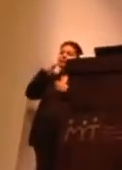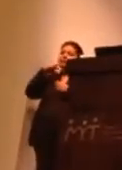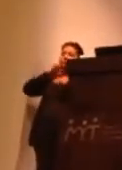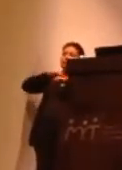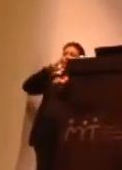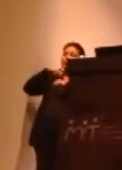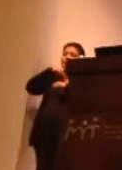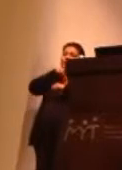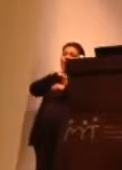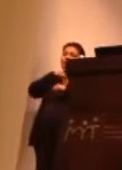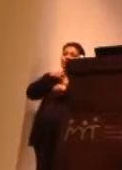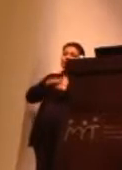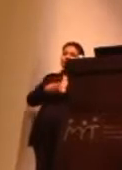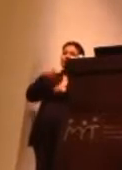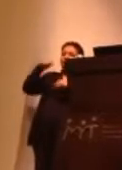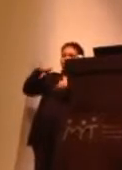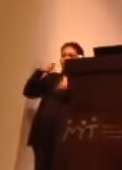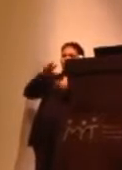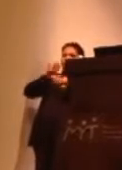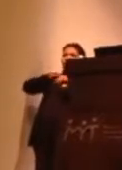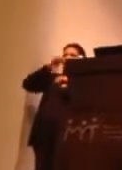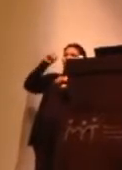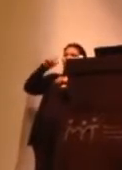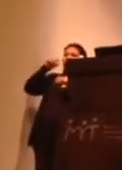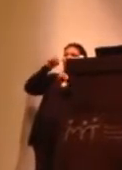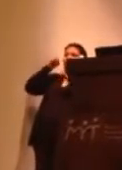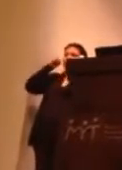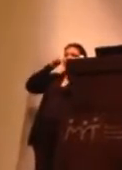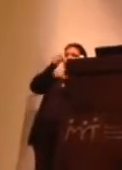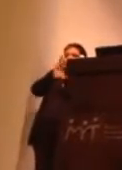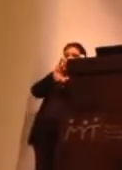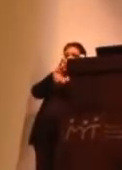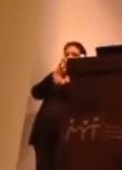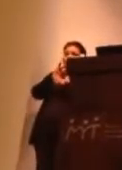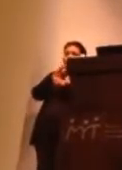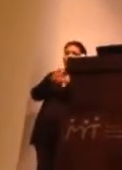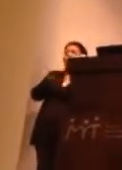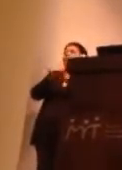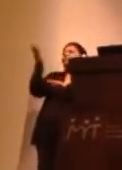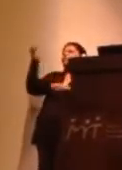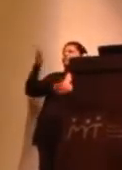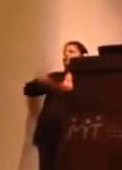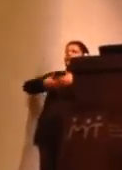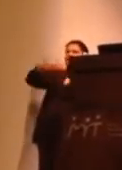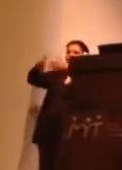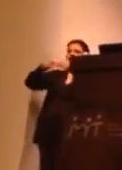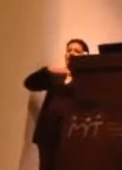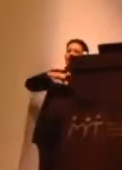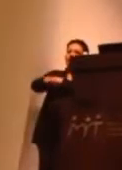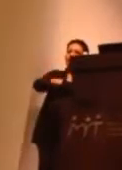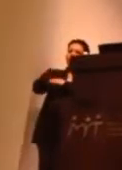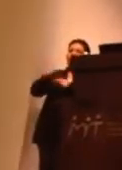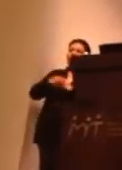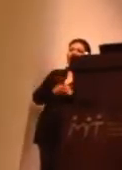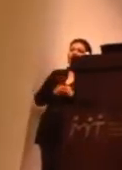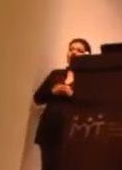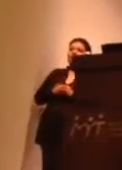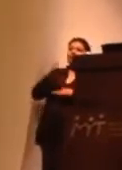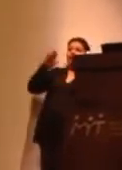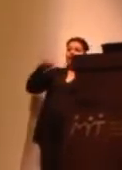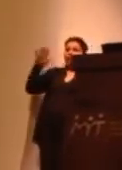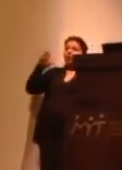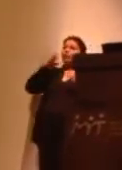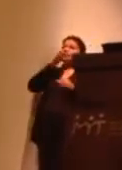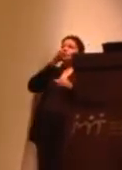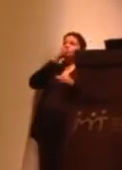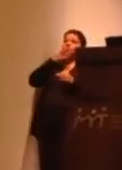Si se fijan, nos estamos levantando mucho más temprano porque tienen que irse en el camión, en el metro, etc. Entonces a veces los niños